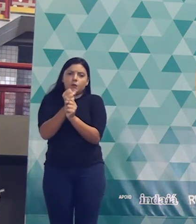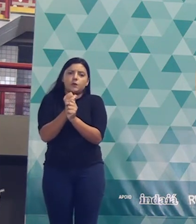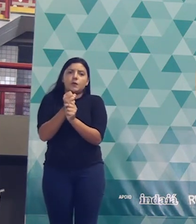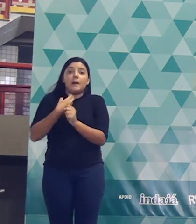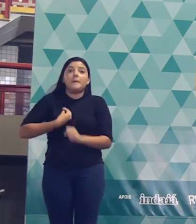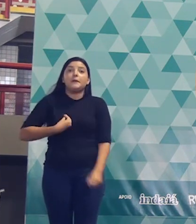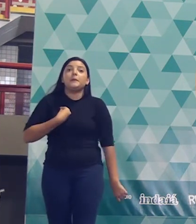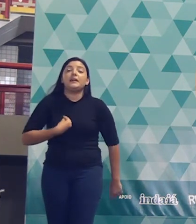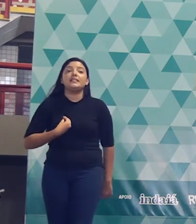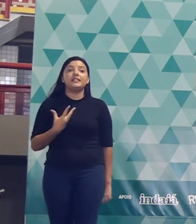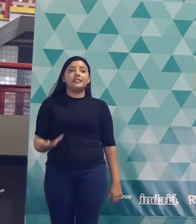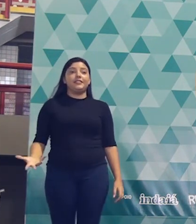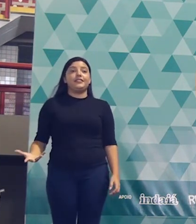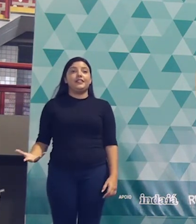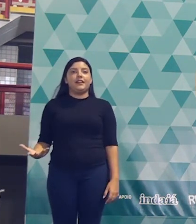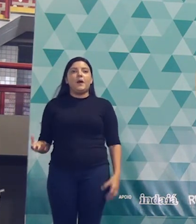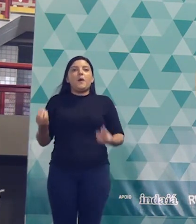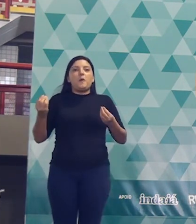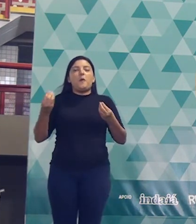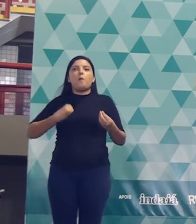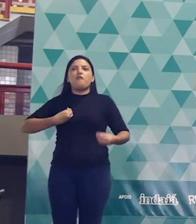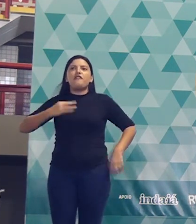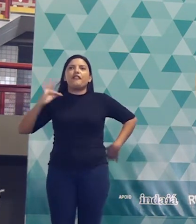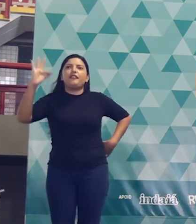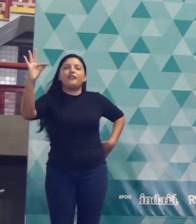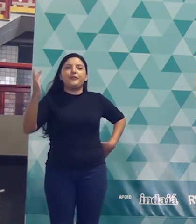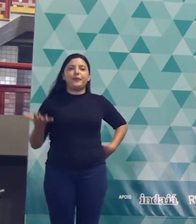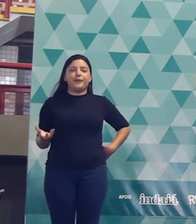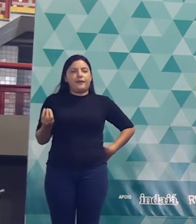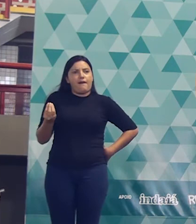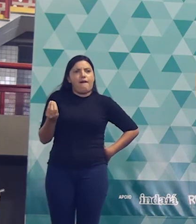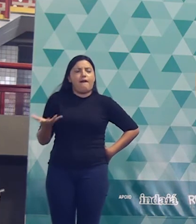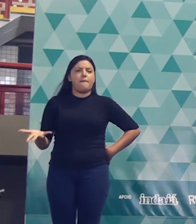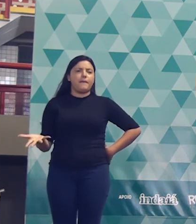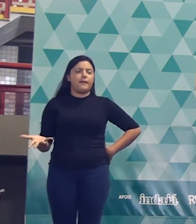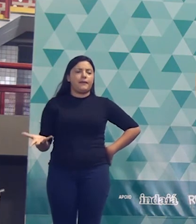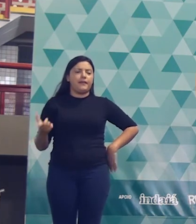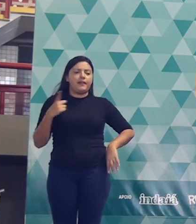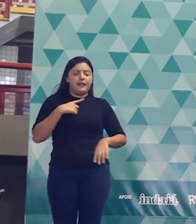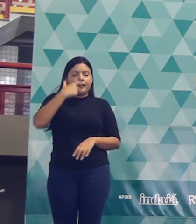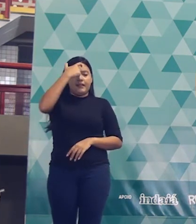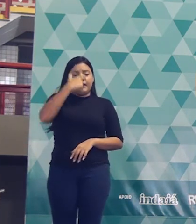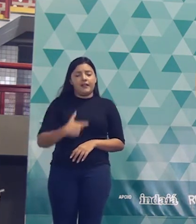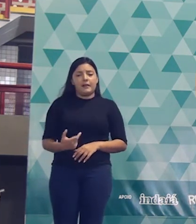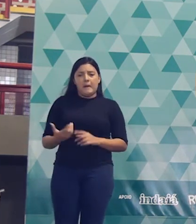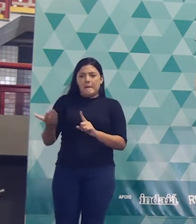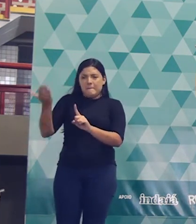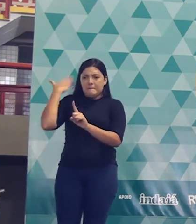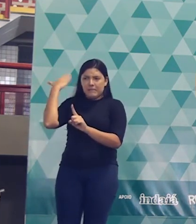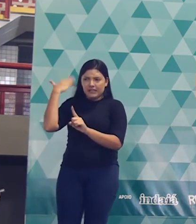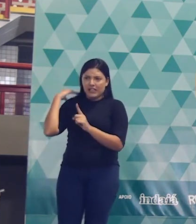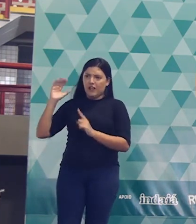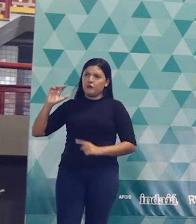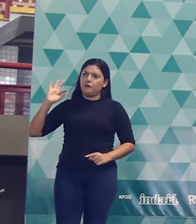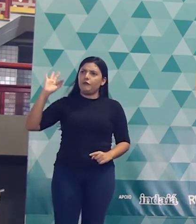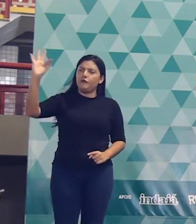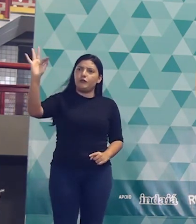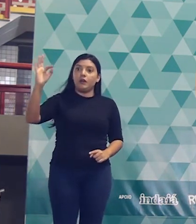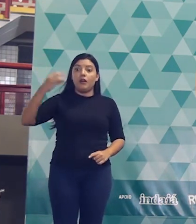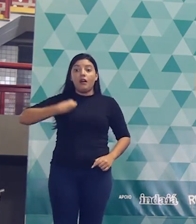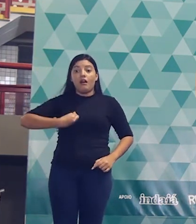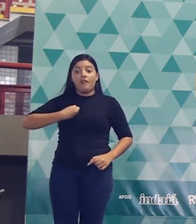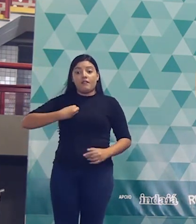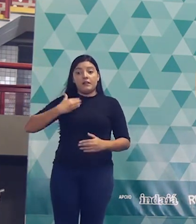no presente. Alguém pode ter 100 anos, mas ela não viveu no passado nem no futuro, sempre viveu